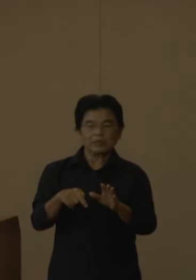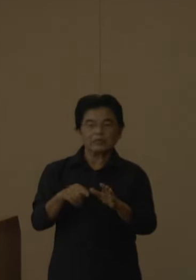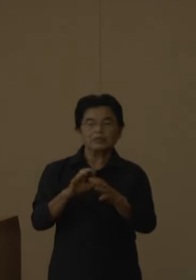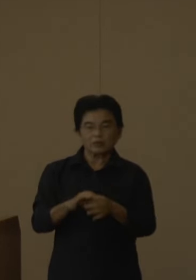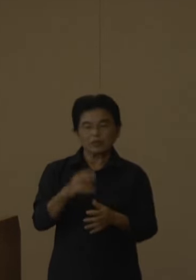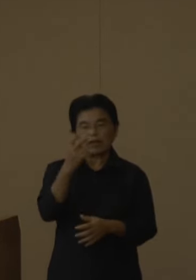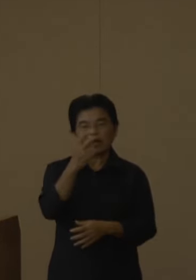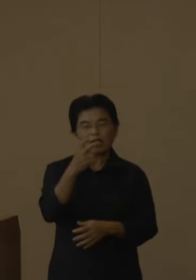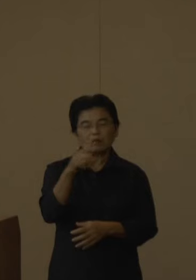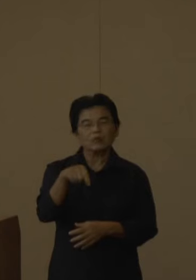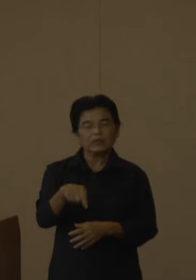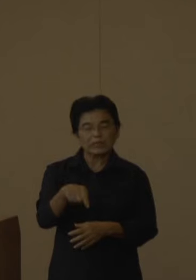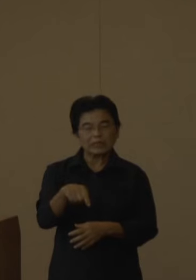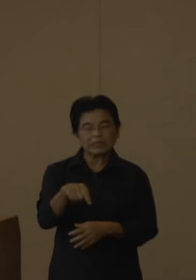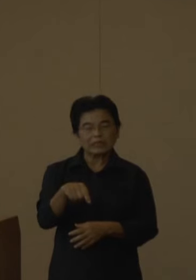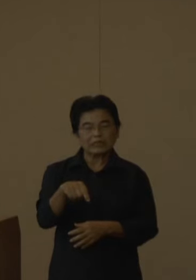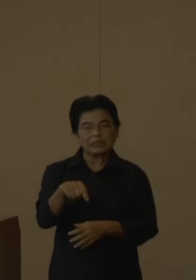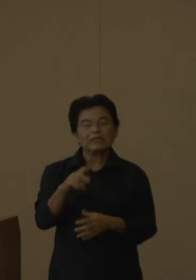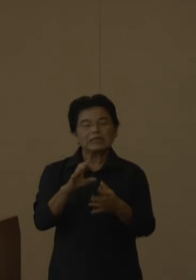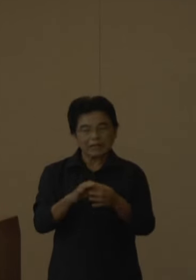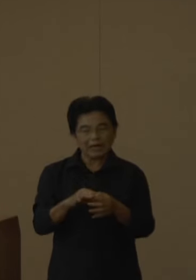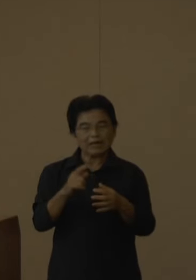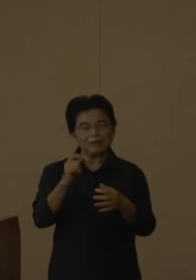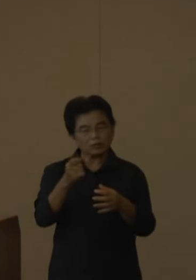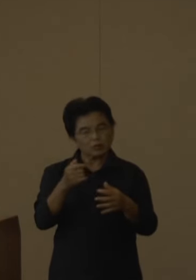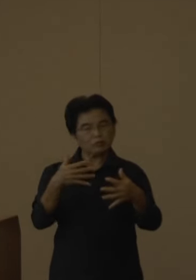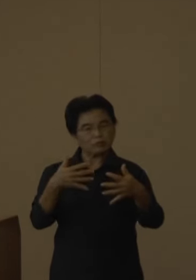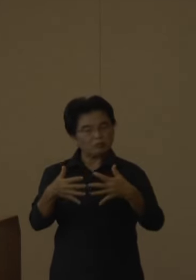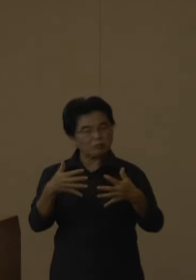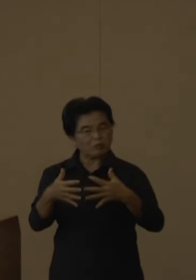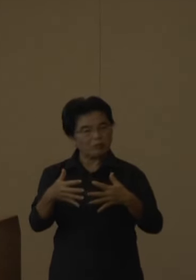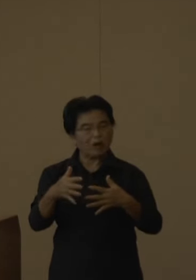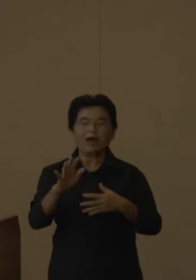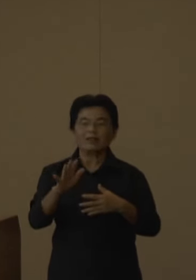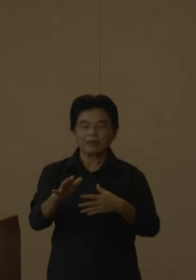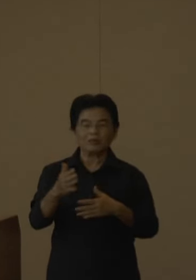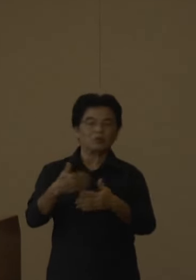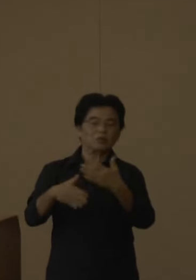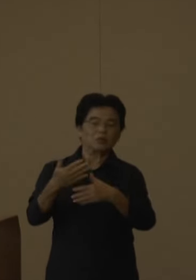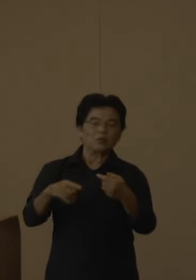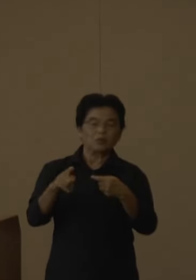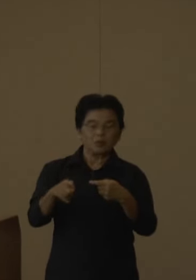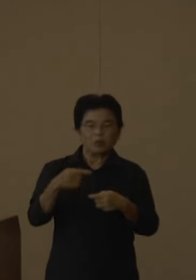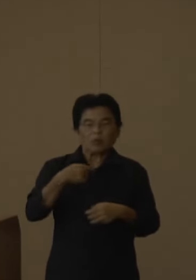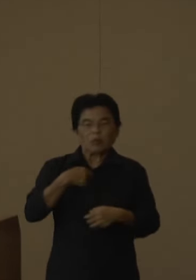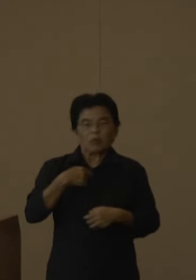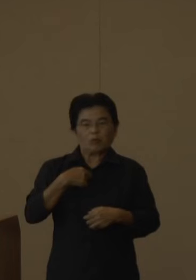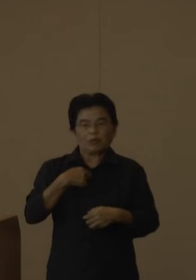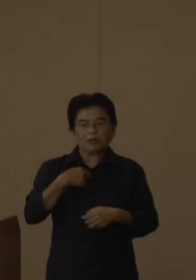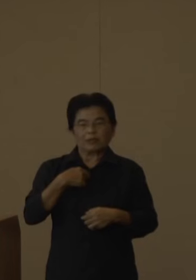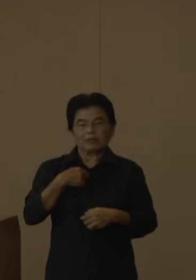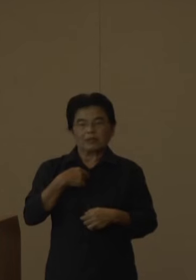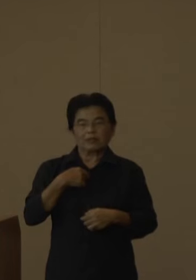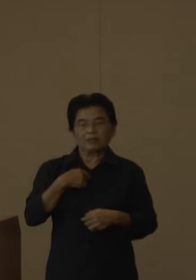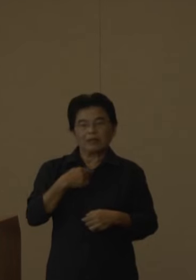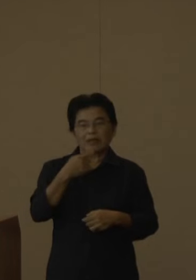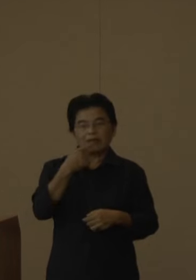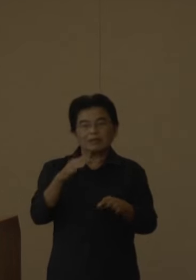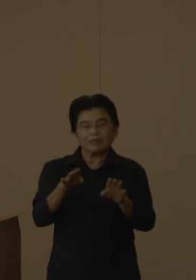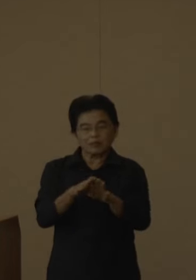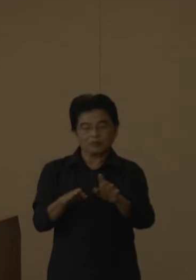確認が、その食い違いが生じてしまったということです。そのために私日曜日は、